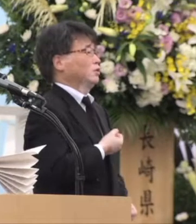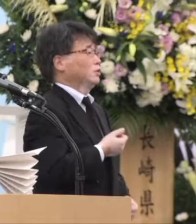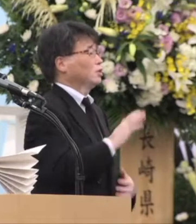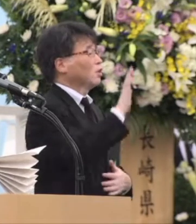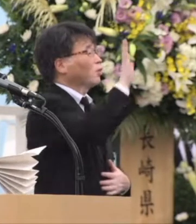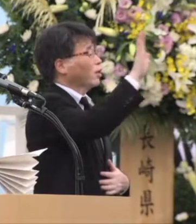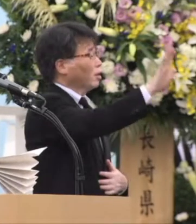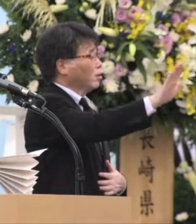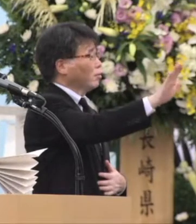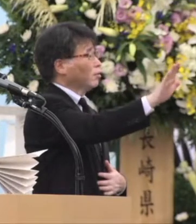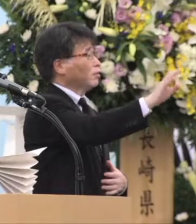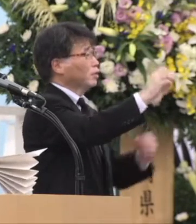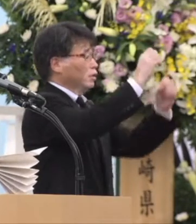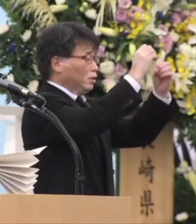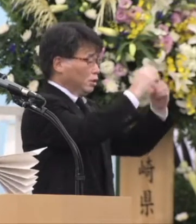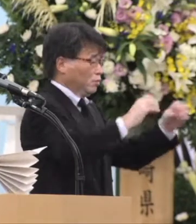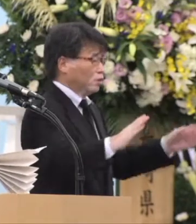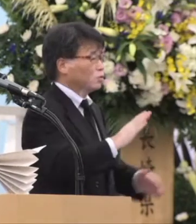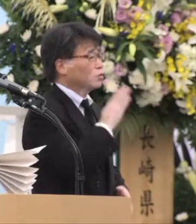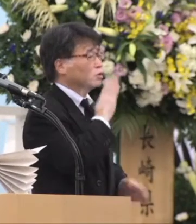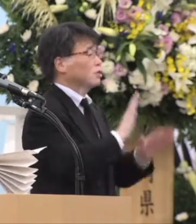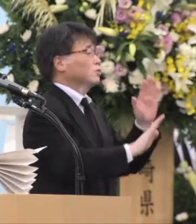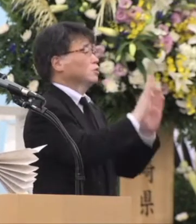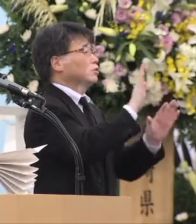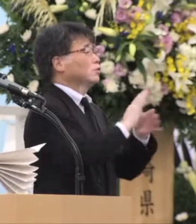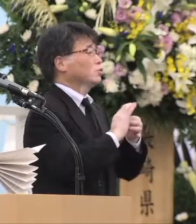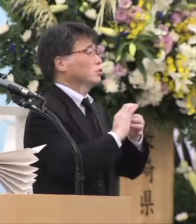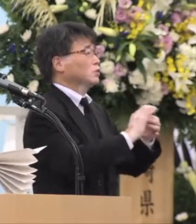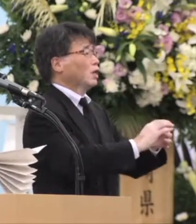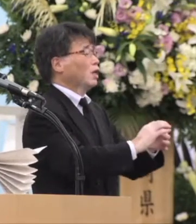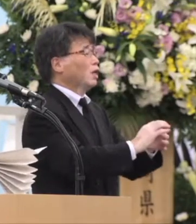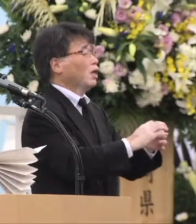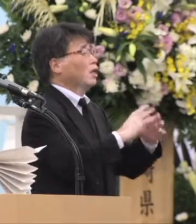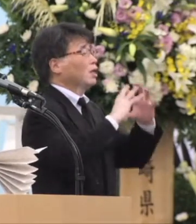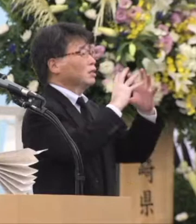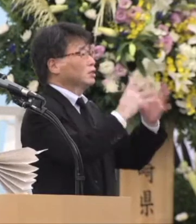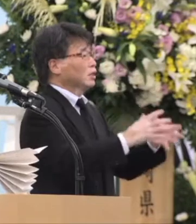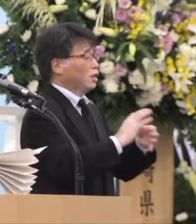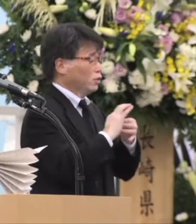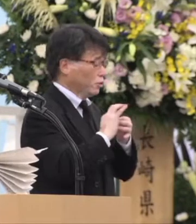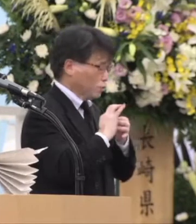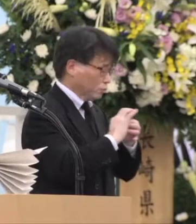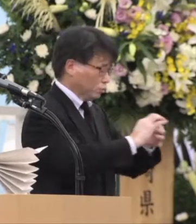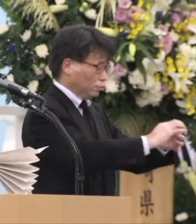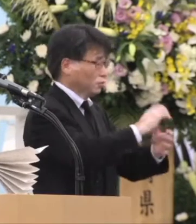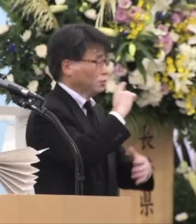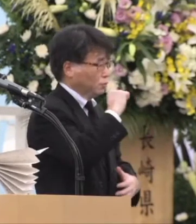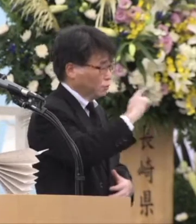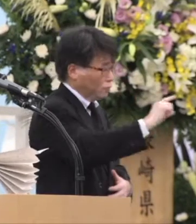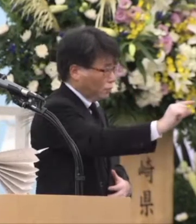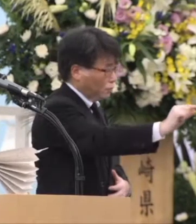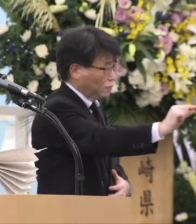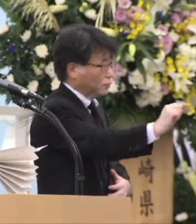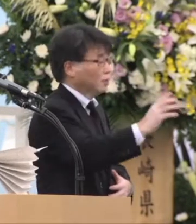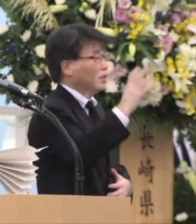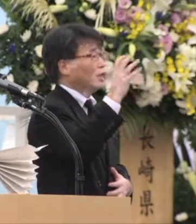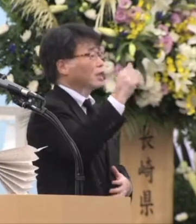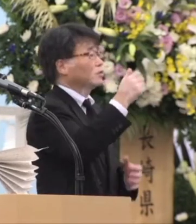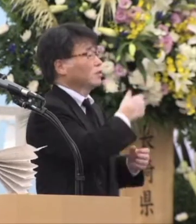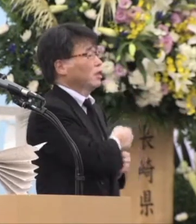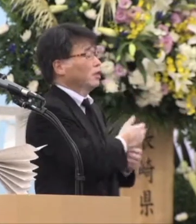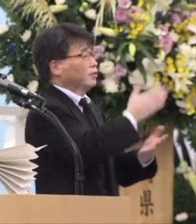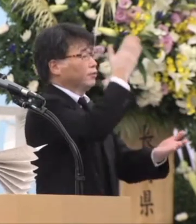も被爆の実相を伝え、世界の公共平和と核廃絶の